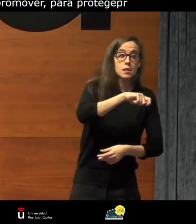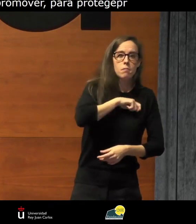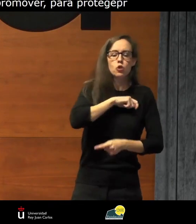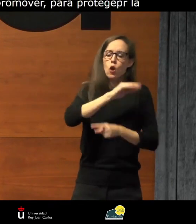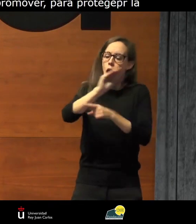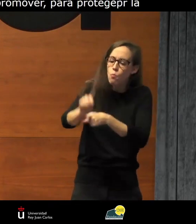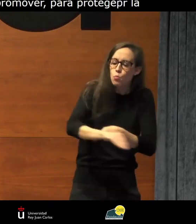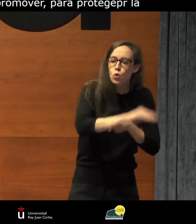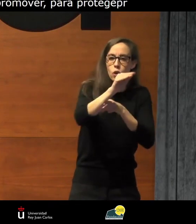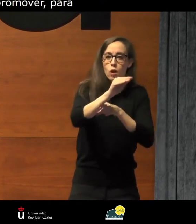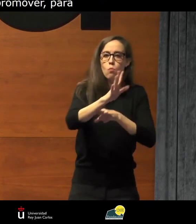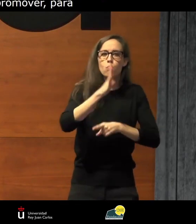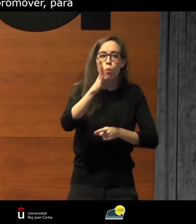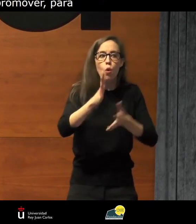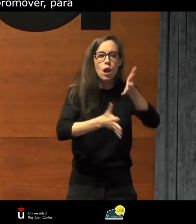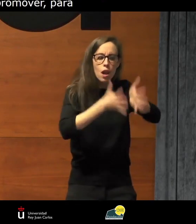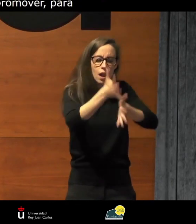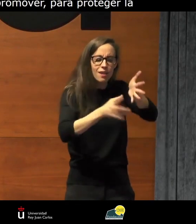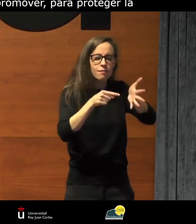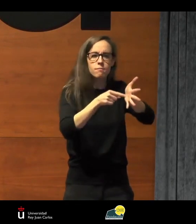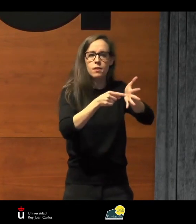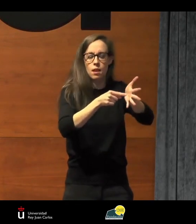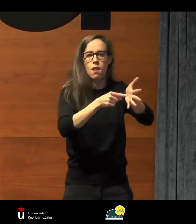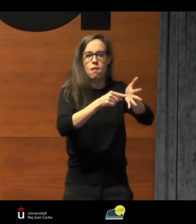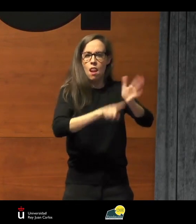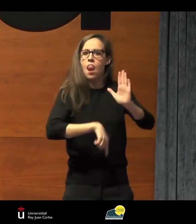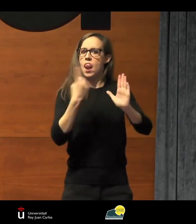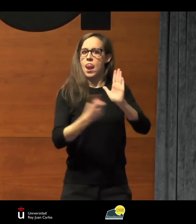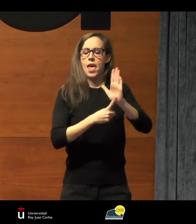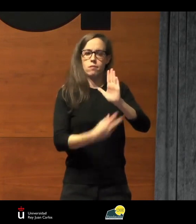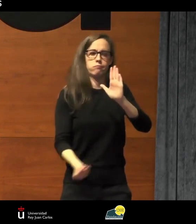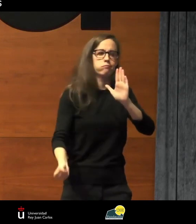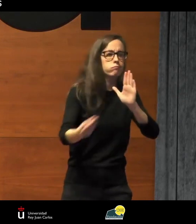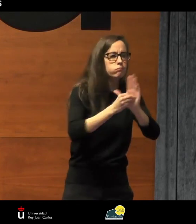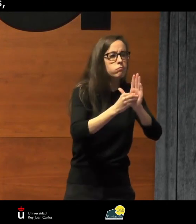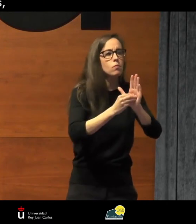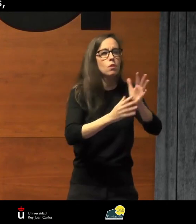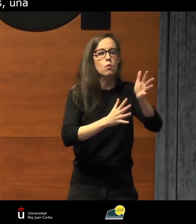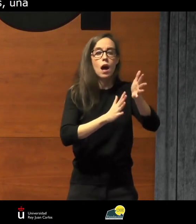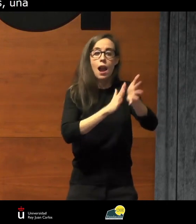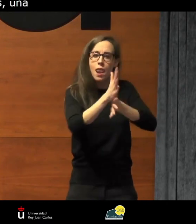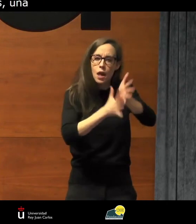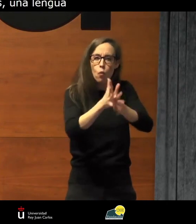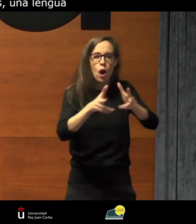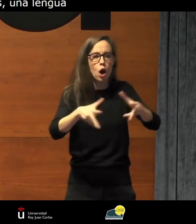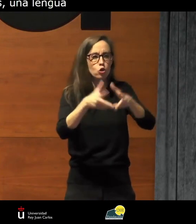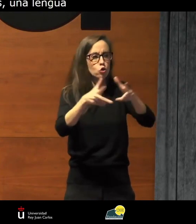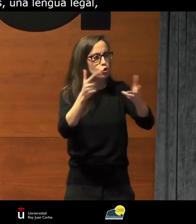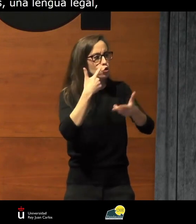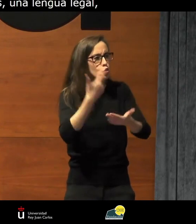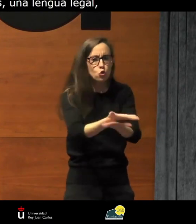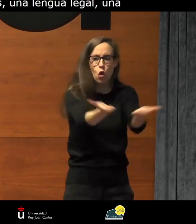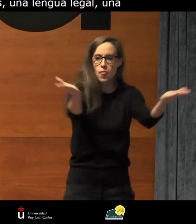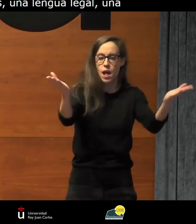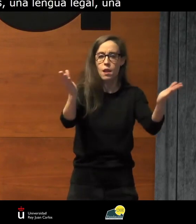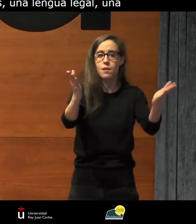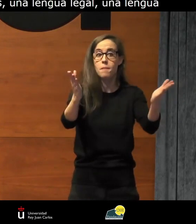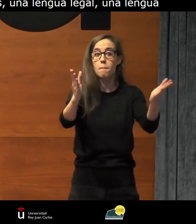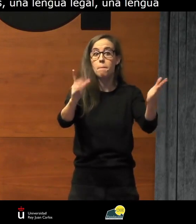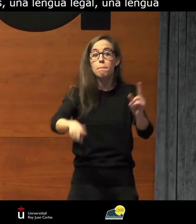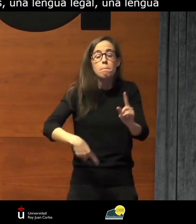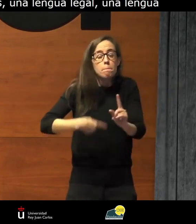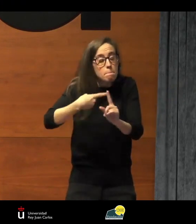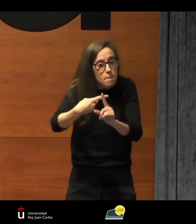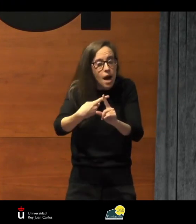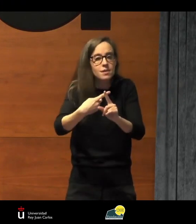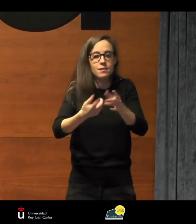que es una lengua legal, una lengua social, pero sobre todo una lengua